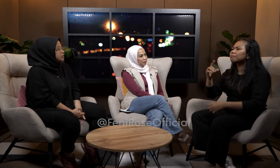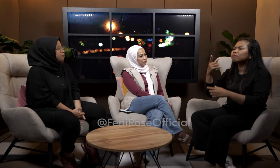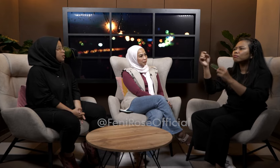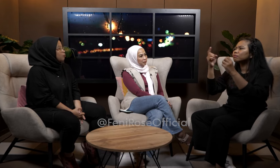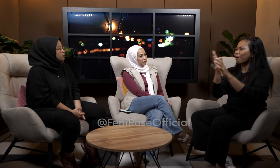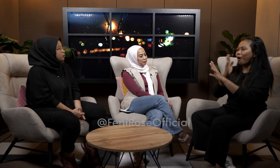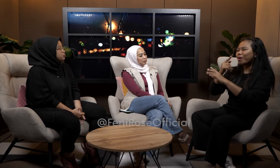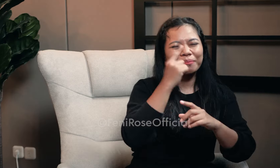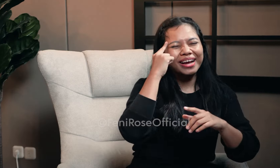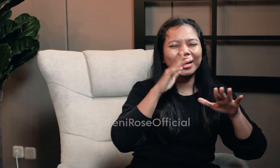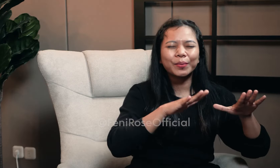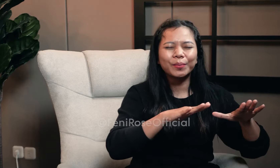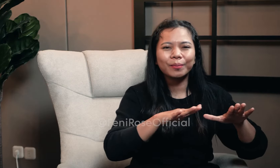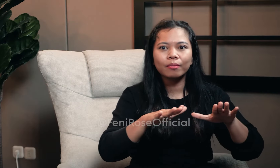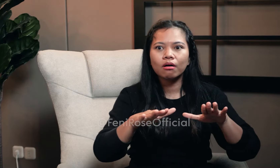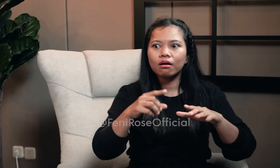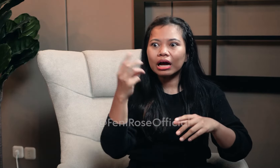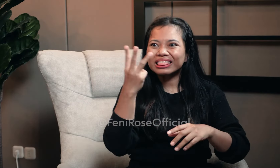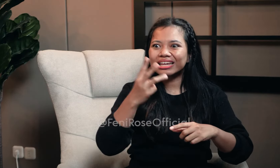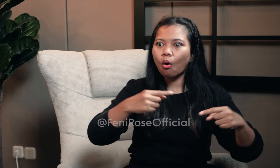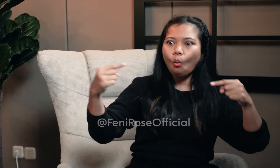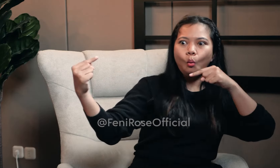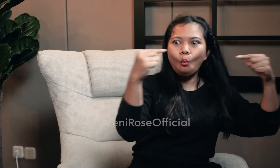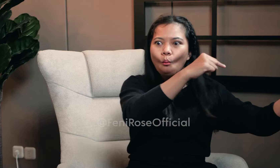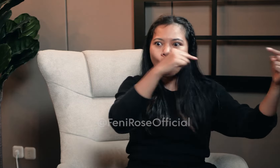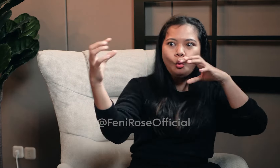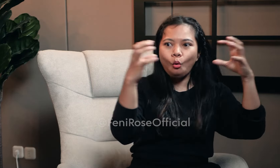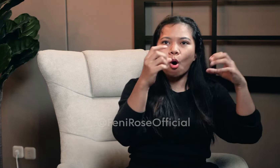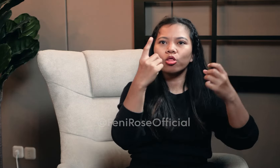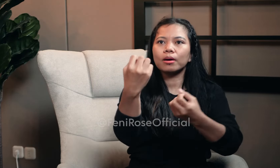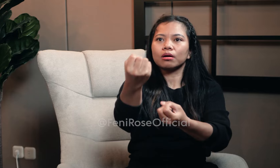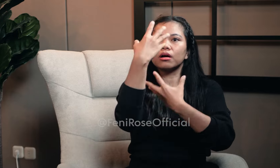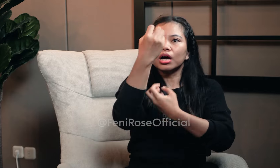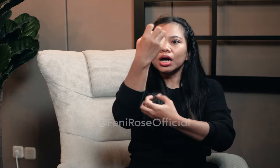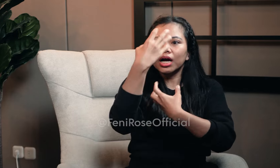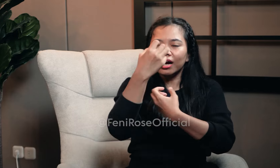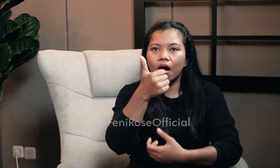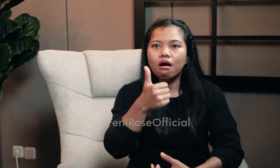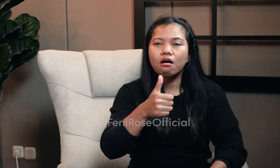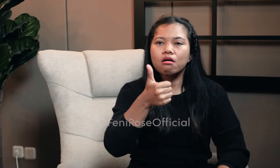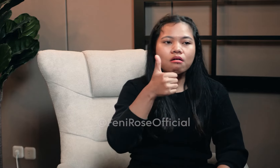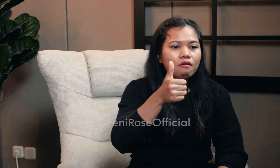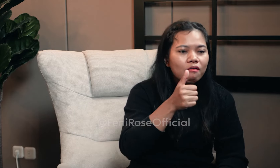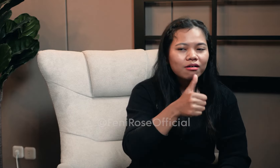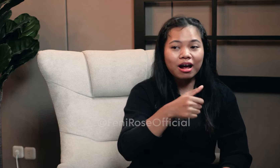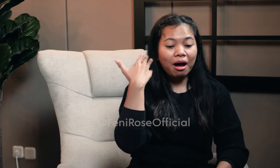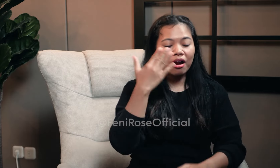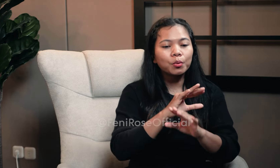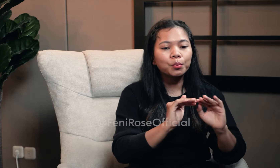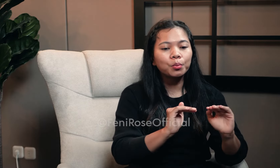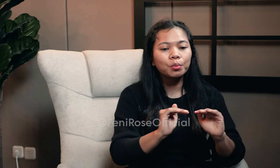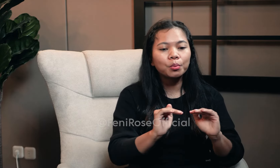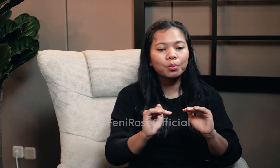sama dan waktunya juga pas kayak gitu ketika Pas tiga-tiganya ngomong kan otomatis kan bertugas semua tuh Mbak